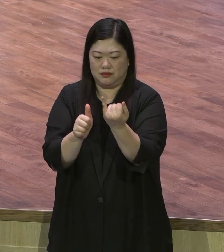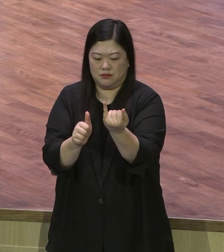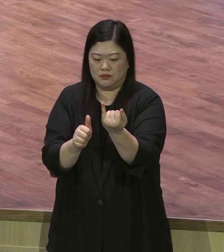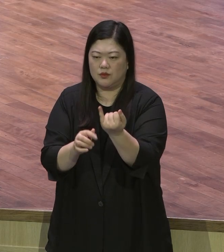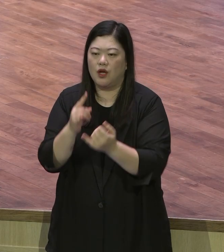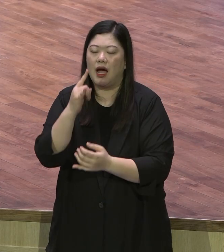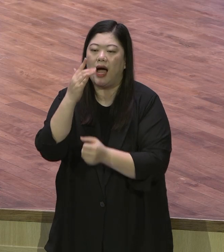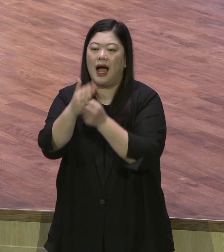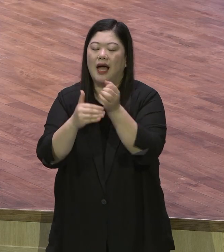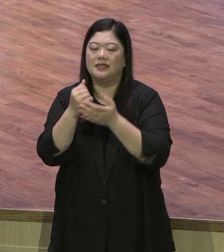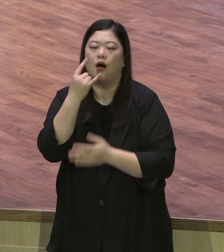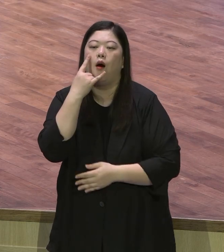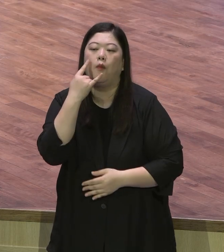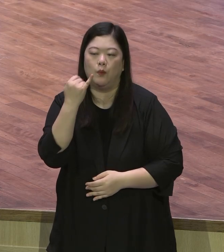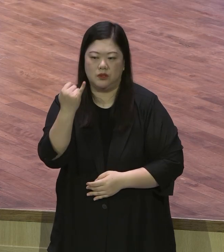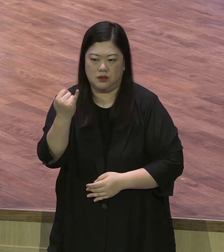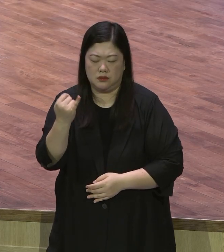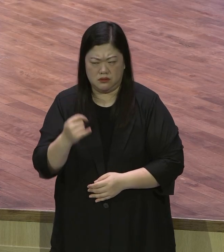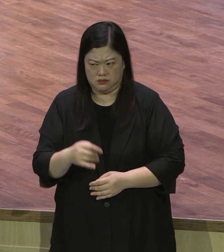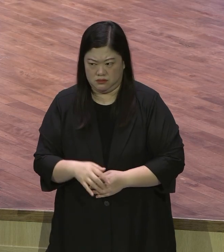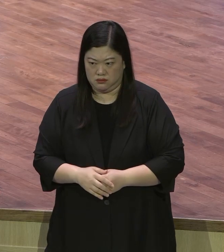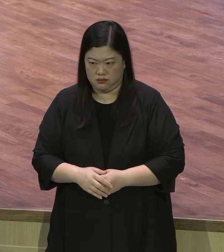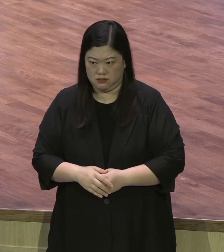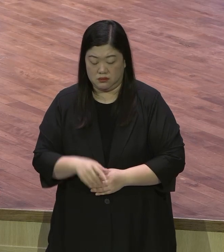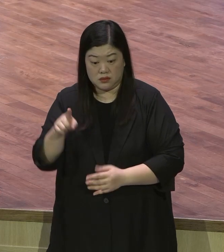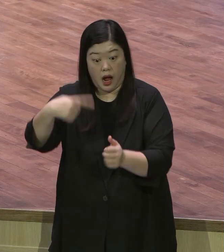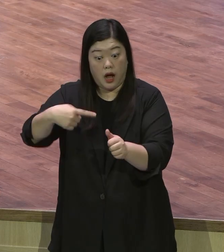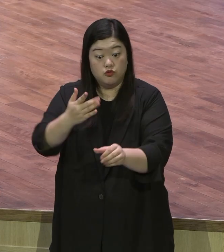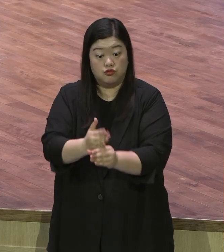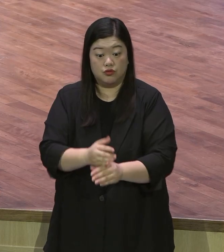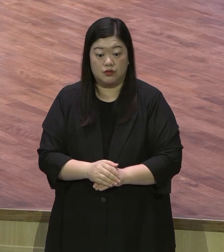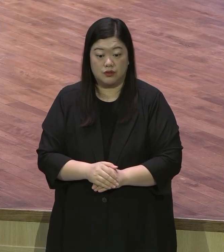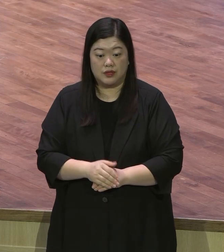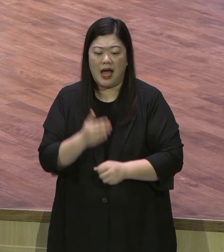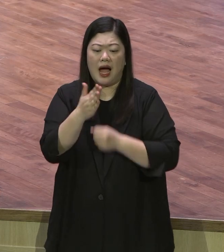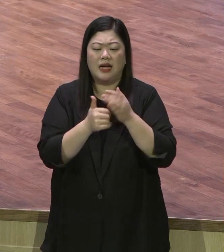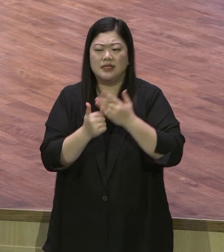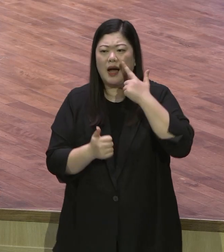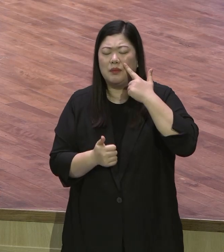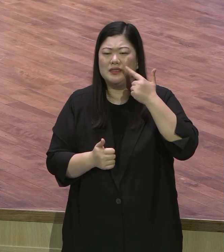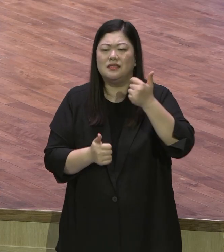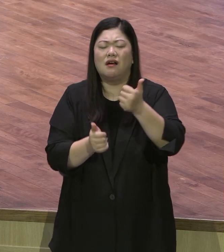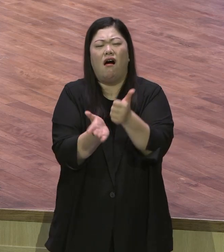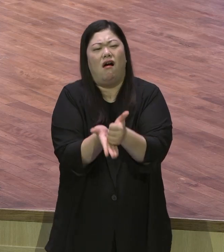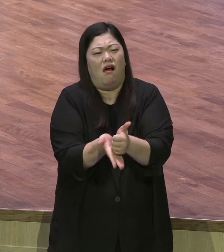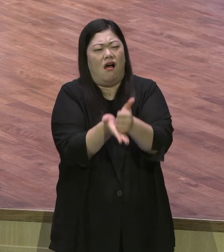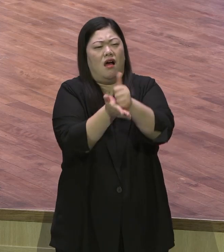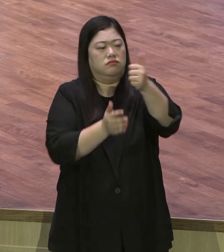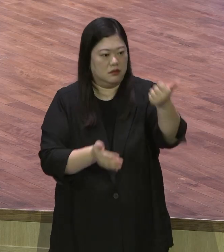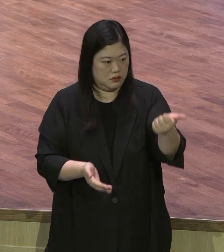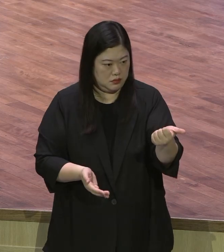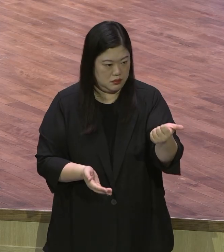되는 종교 이단들이요. 하나님 어머니래. 하나님 어머니. 성경에도 없는 거